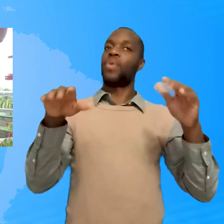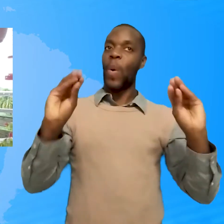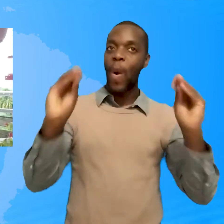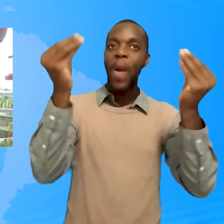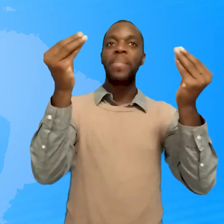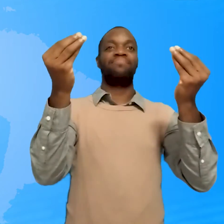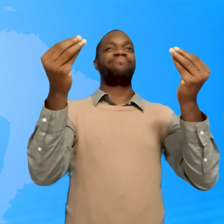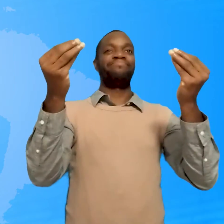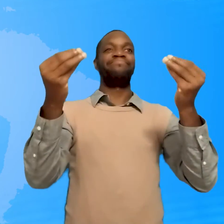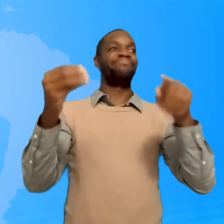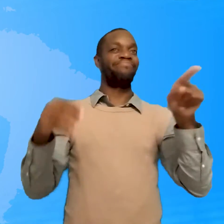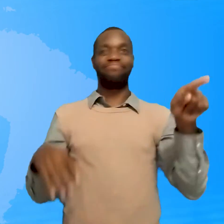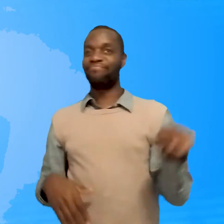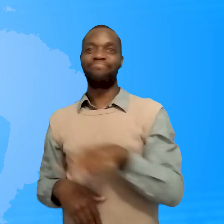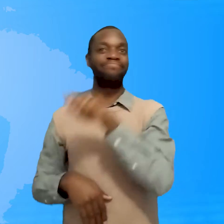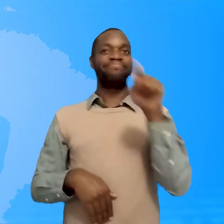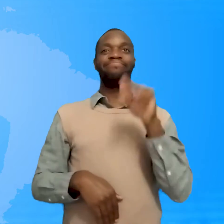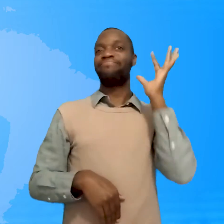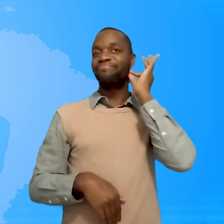discapacidad.